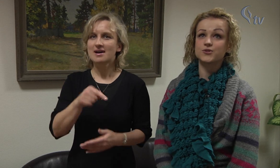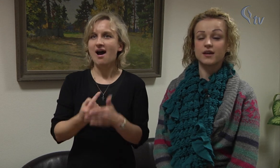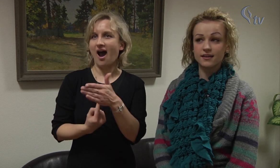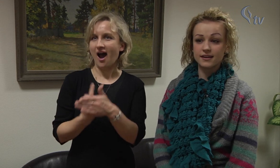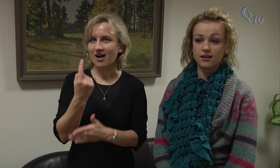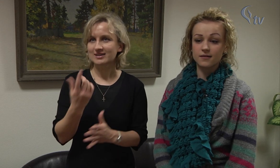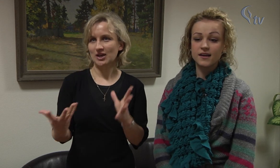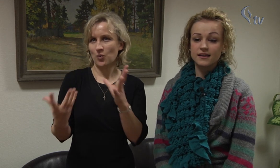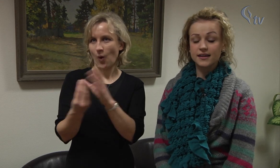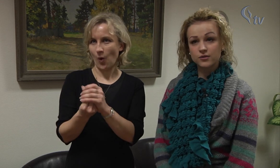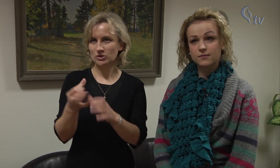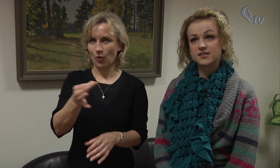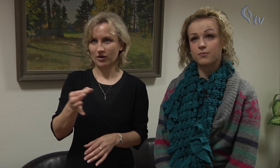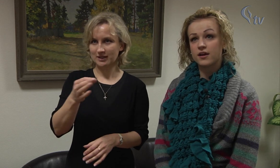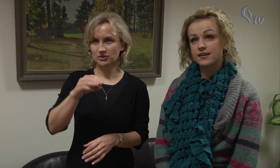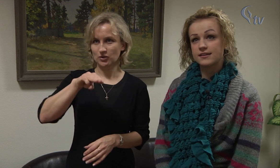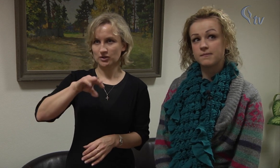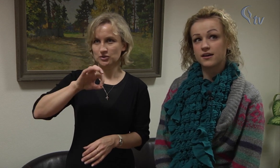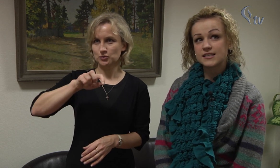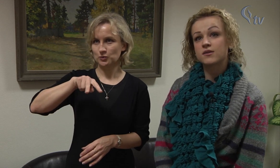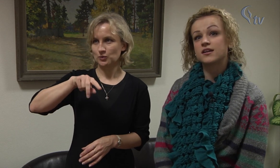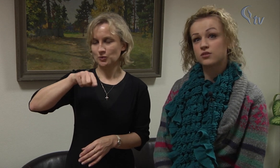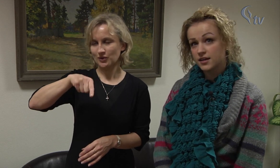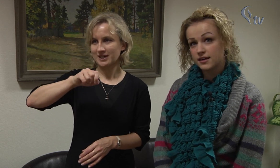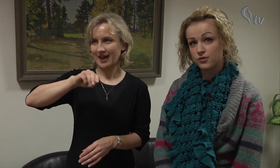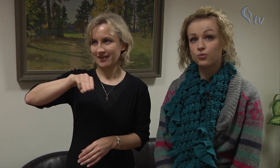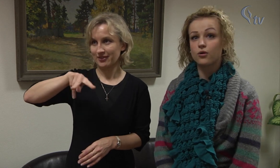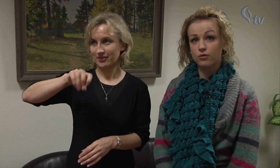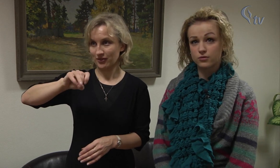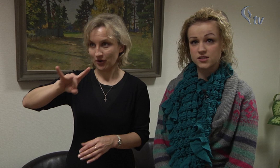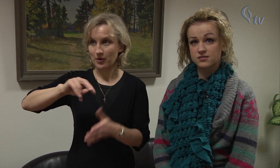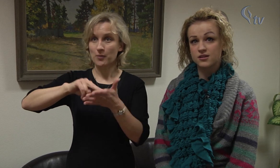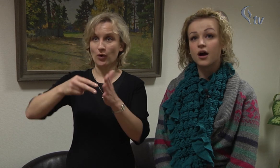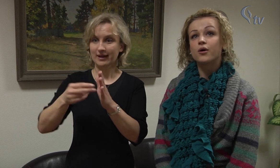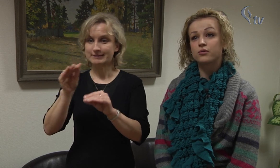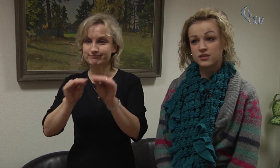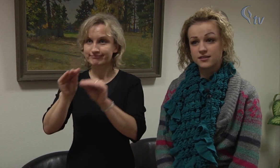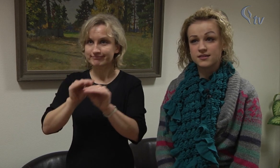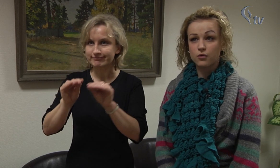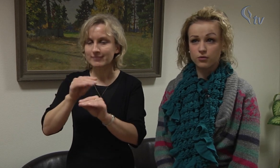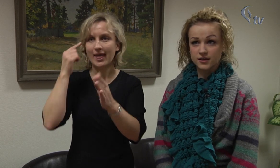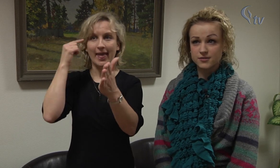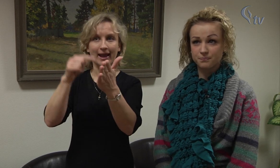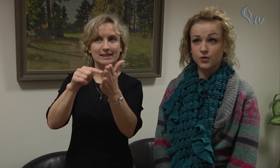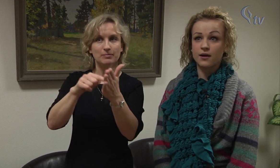Together'iga kirjutama seda projekti ja eesmärgiks oligi tuua kokku siis kurdid ja kuuljad üle